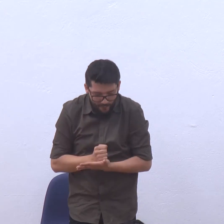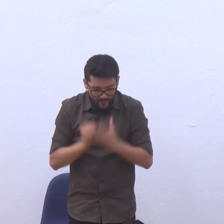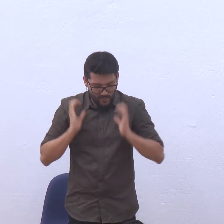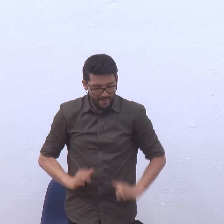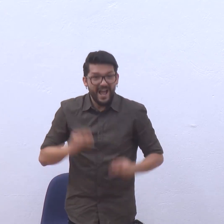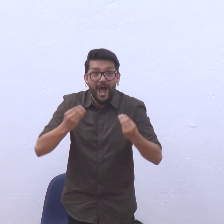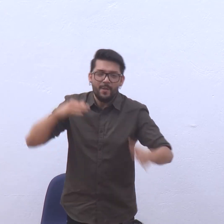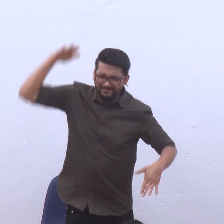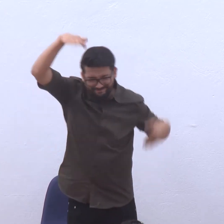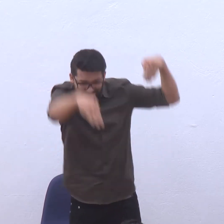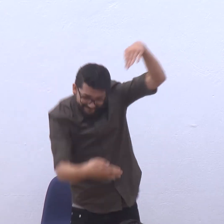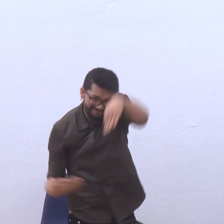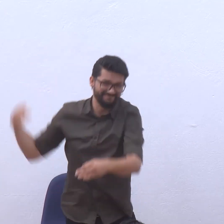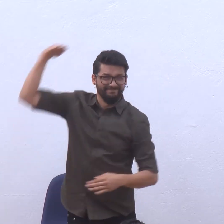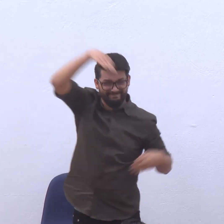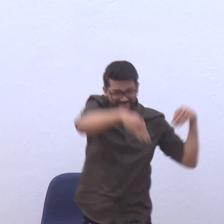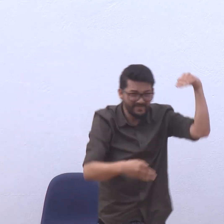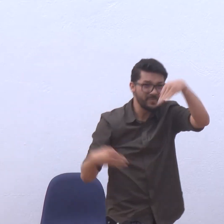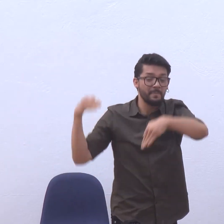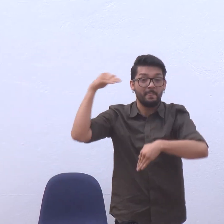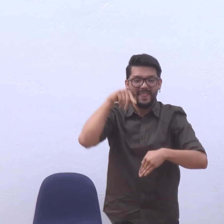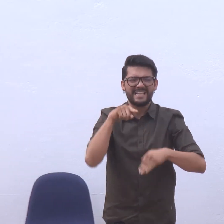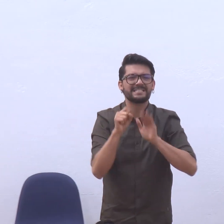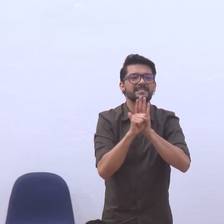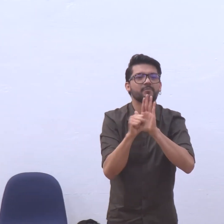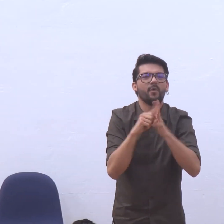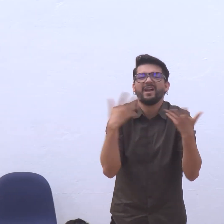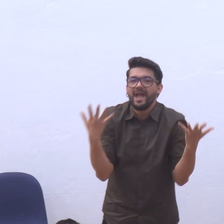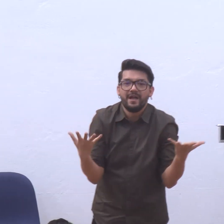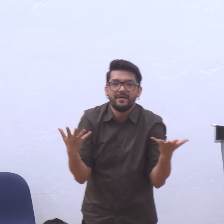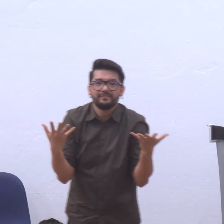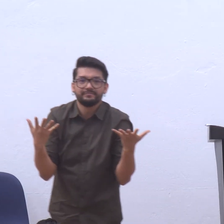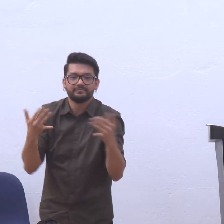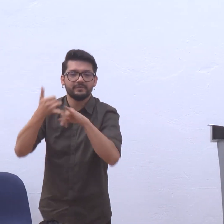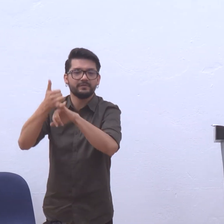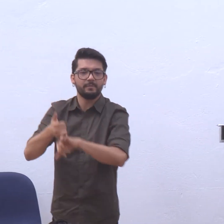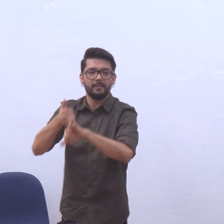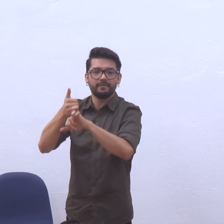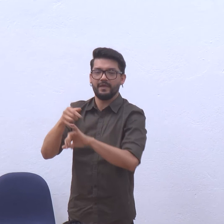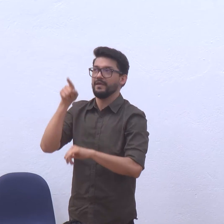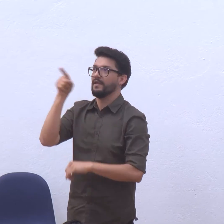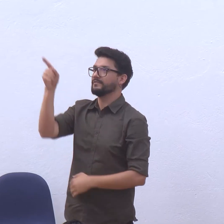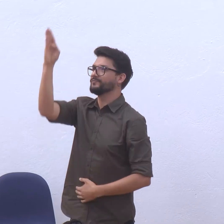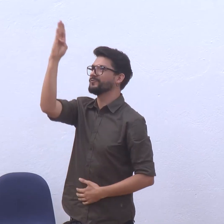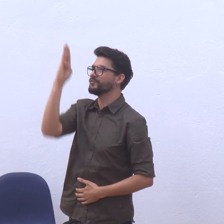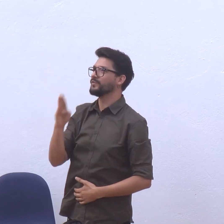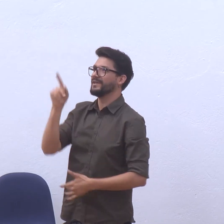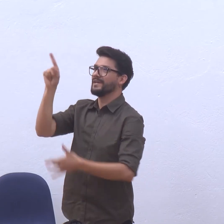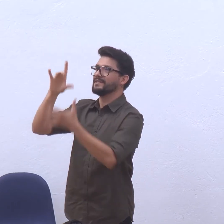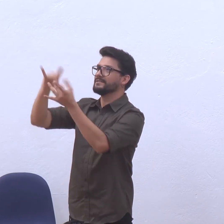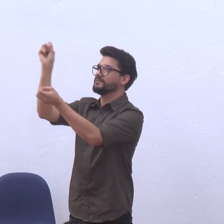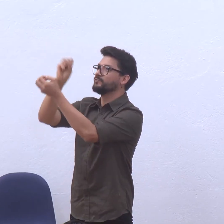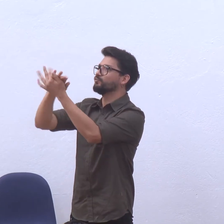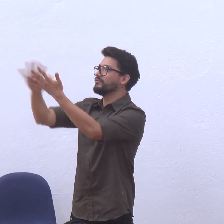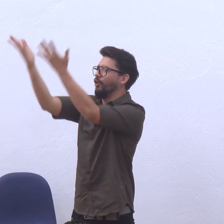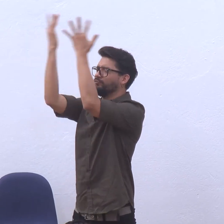la forma natural. Se ve obligado a cambiar su forma natural. ¿Y qué es eso? La